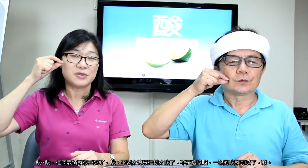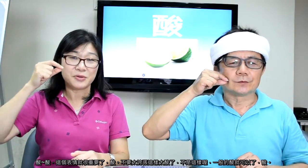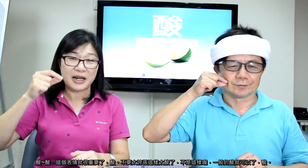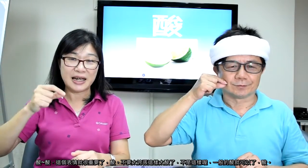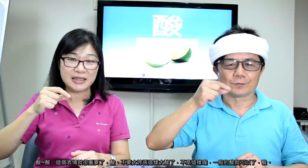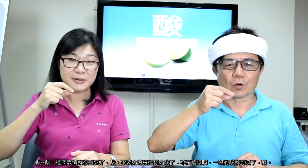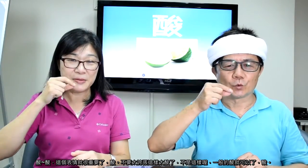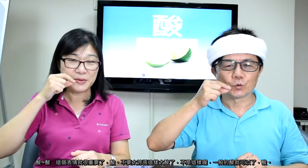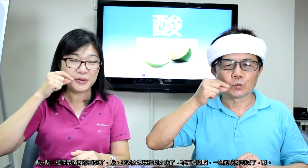酸。